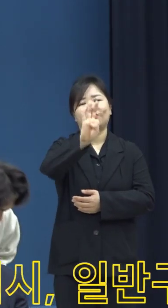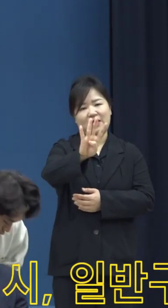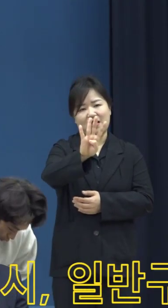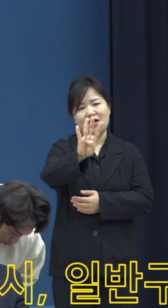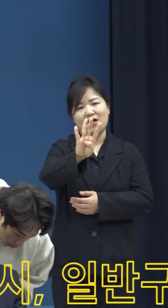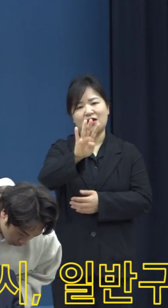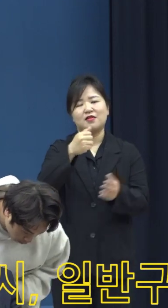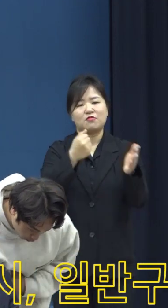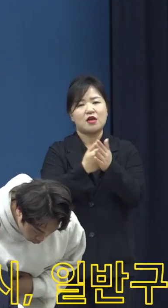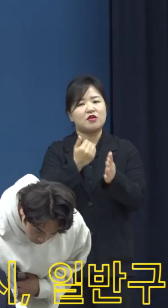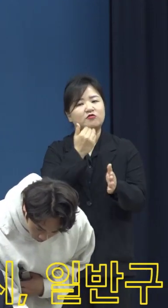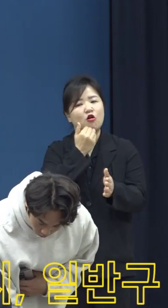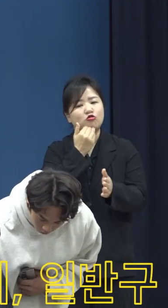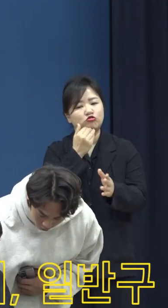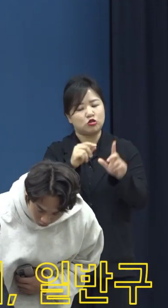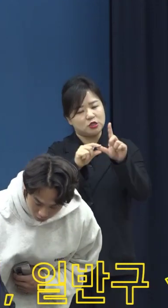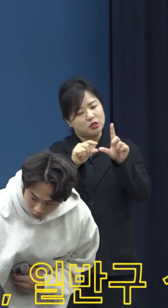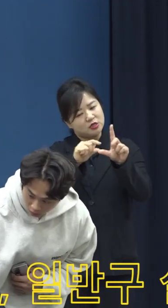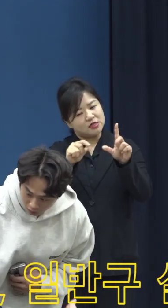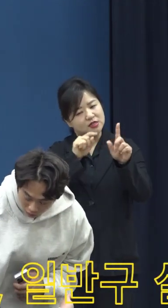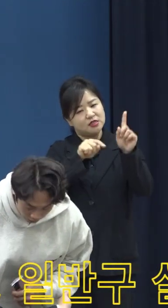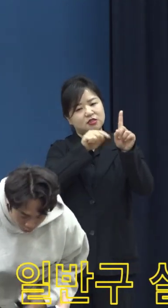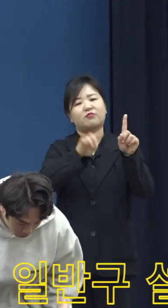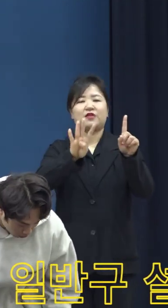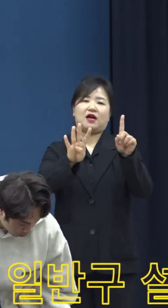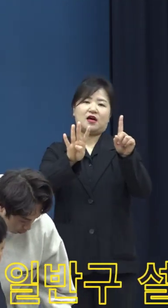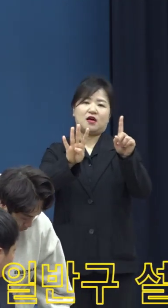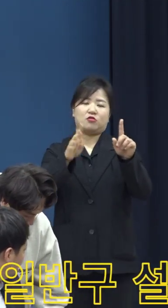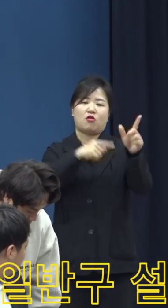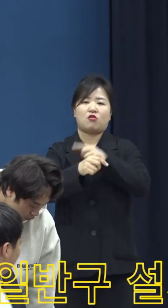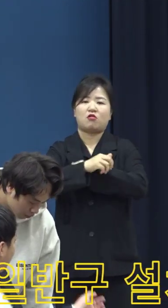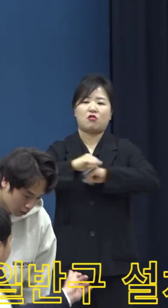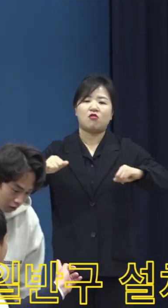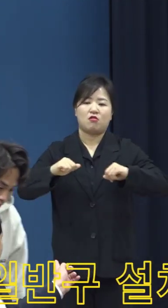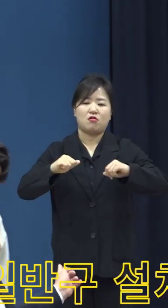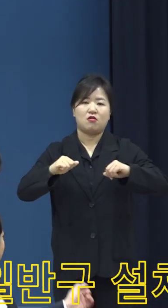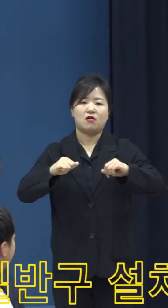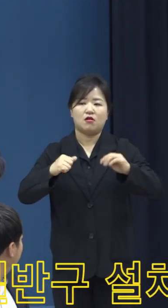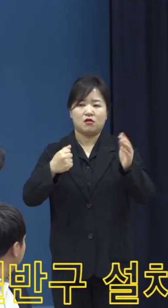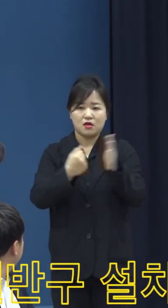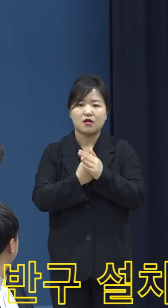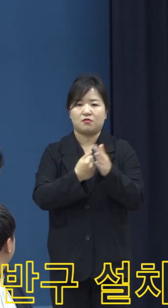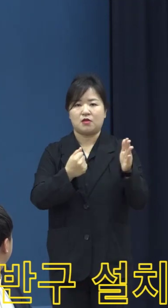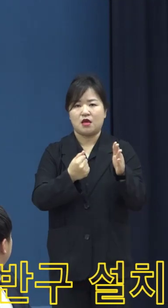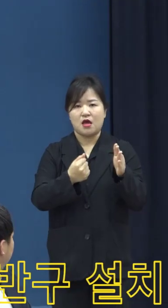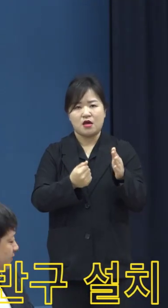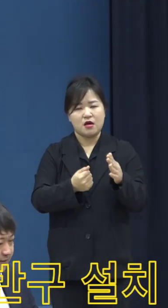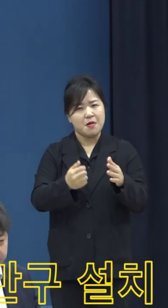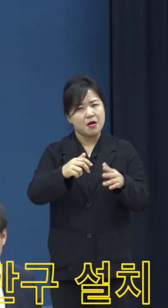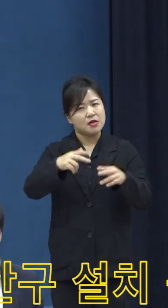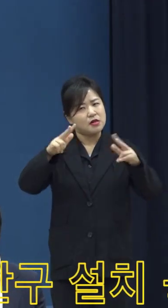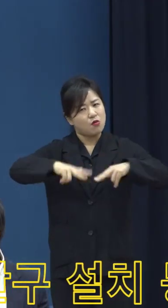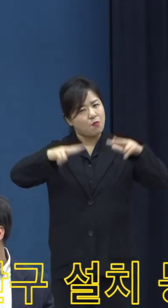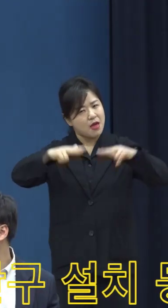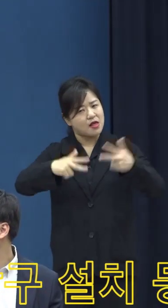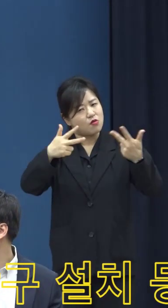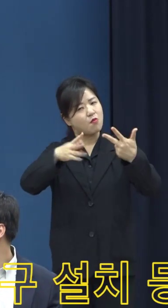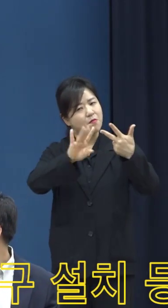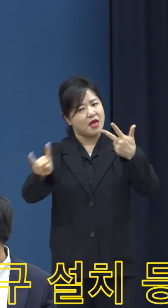844제곱킬로미터로 서울의 1.4배. 바로 인접해 있는 수원시의 약 7배가량 이렇게 넓은 지역이